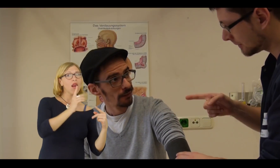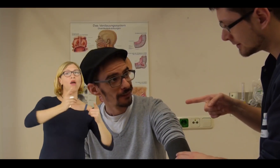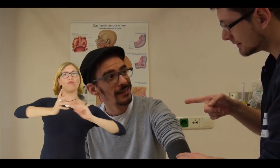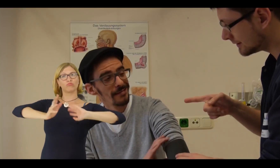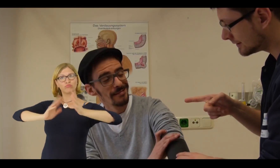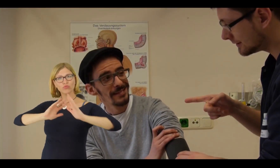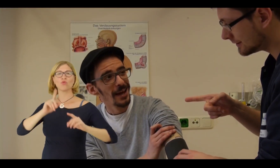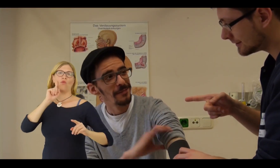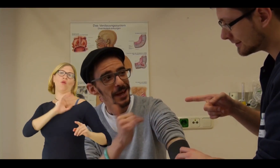Kollegin.